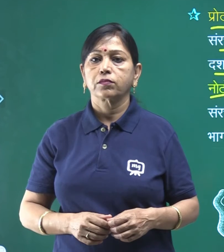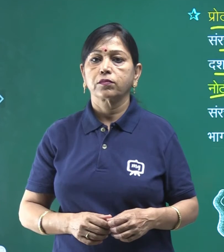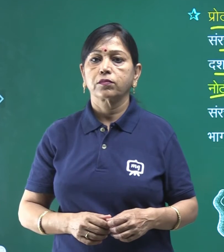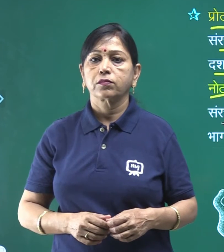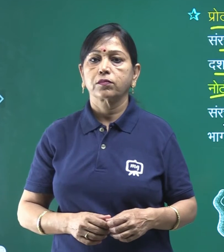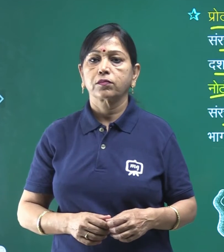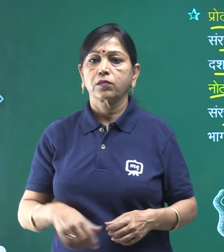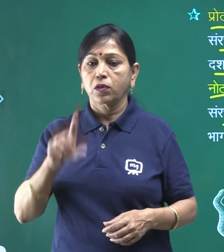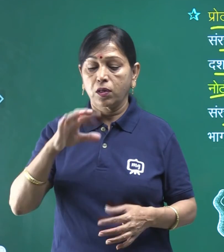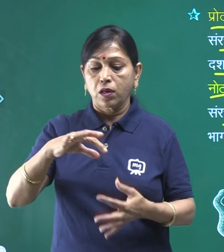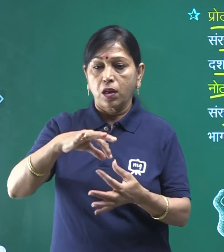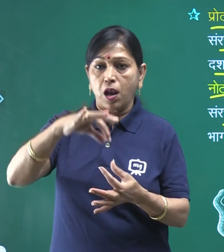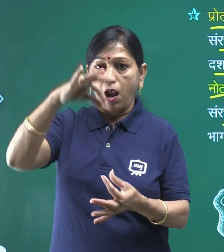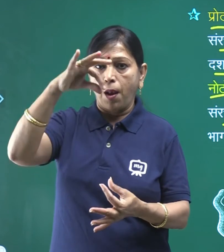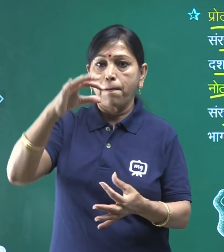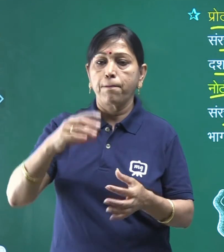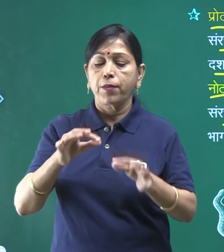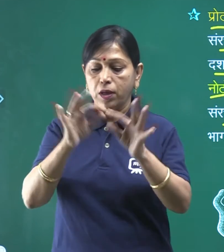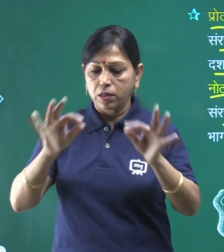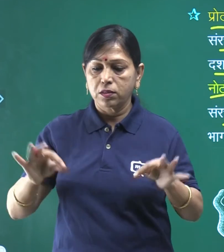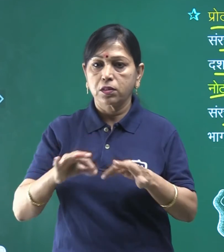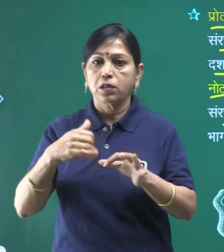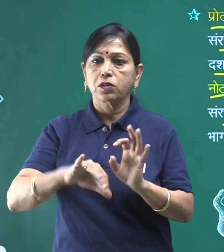एक लंबी संरचना है